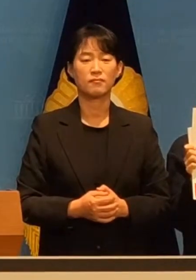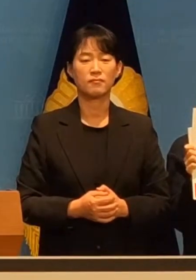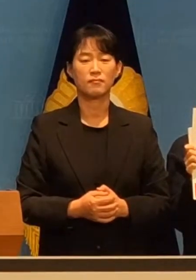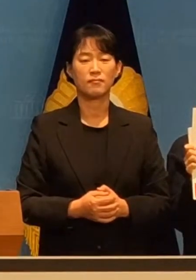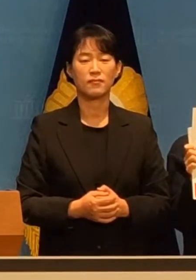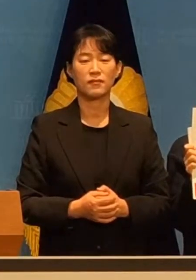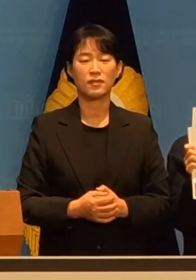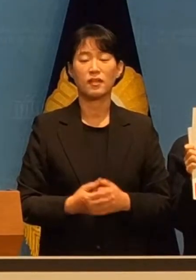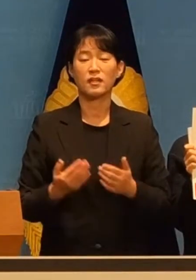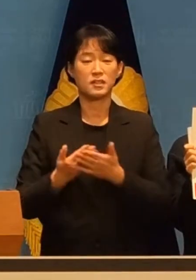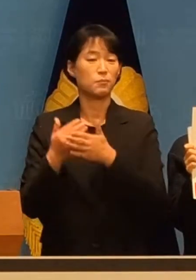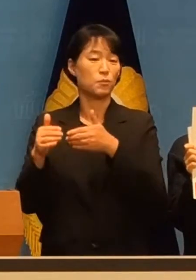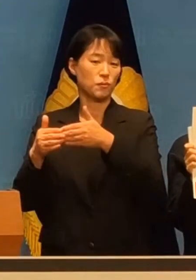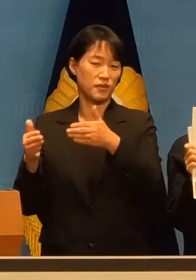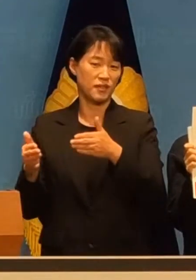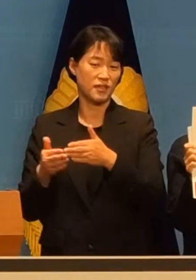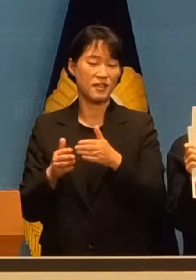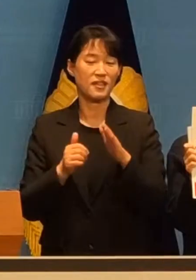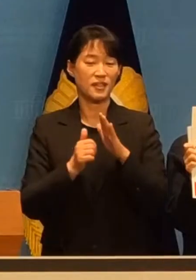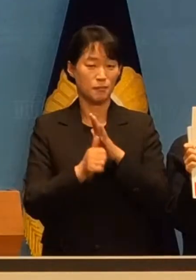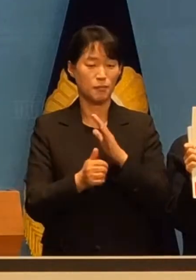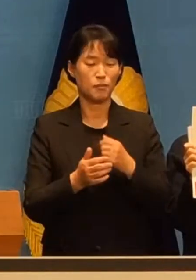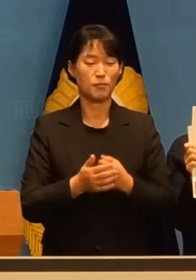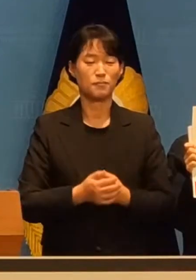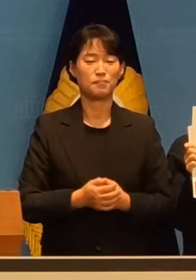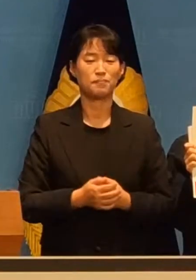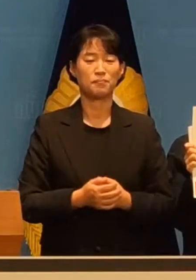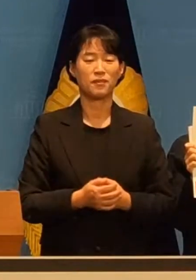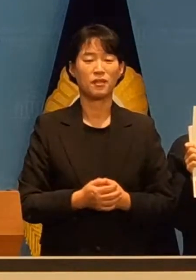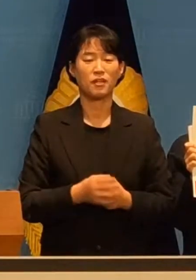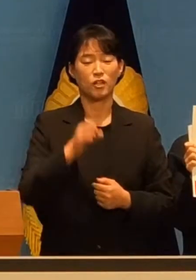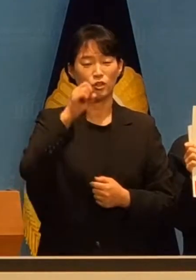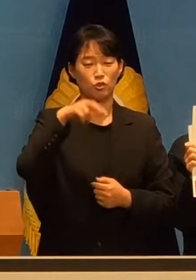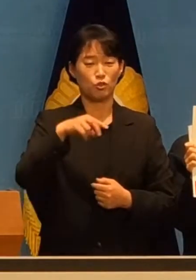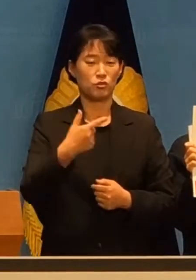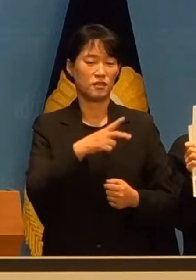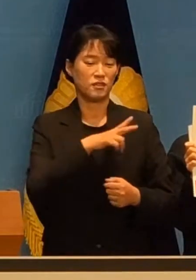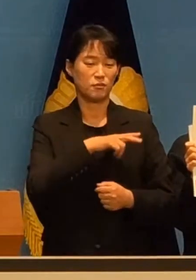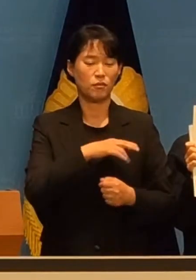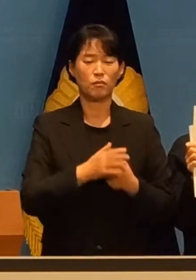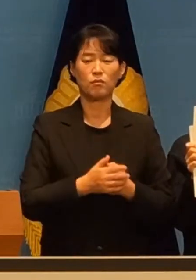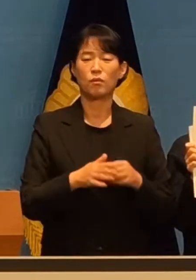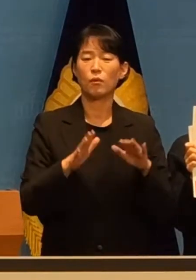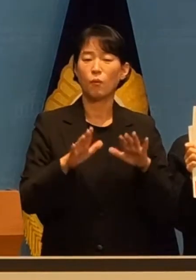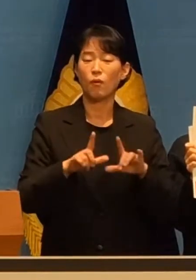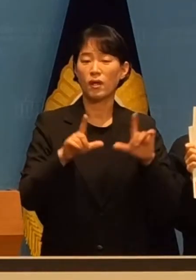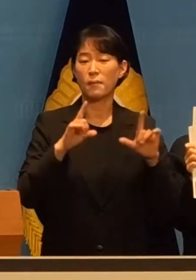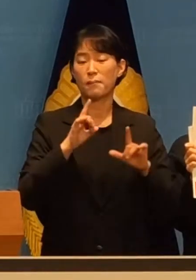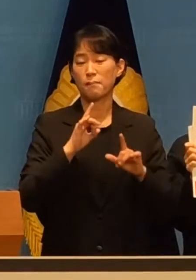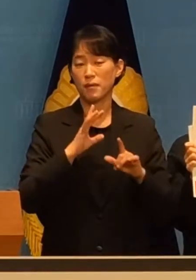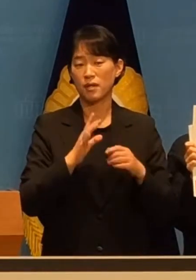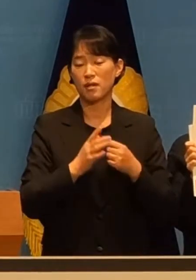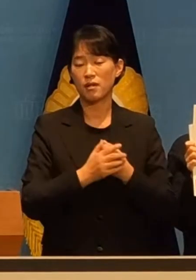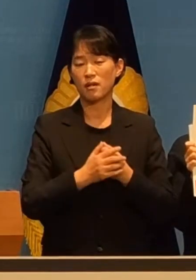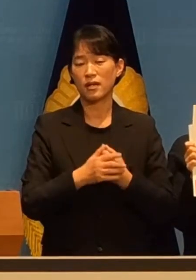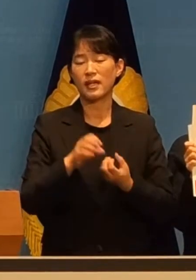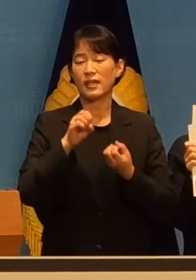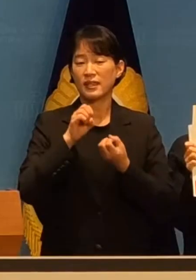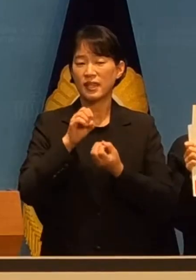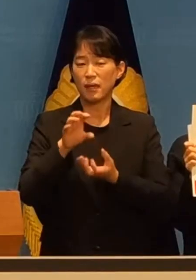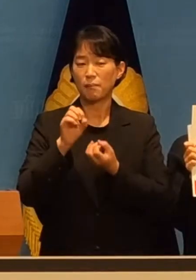예, 진보당 원내대표를 맡고 있는 울산북구의 윤종호 의원입니다. 올해에만 택배와 물류센터